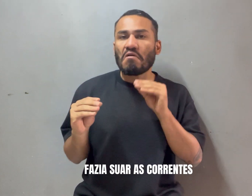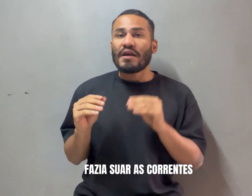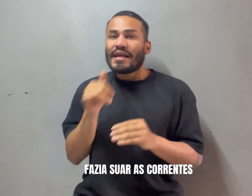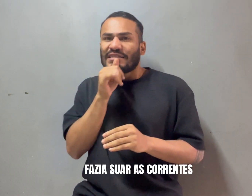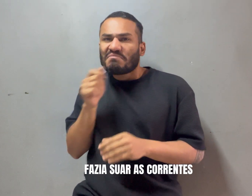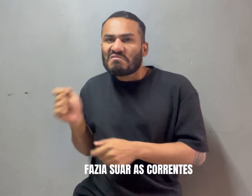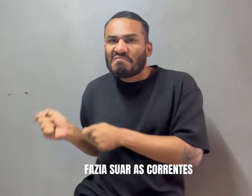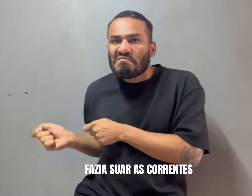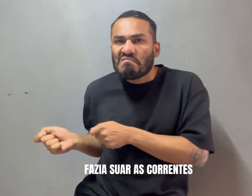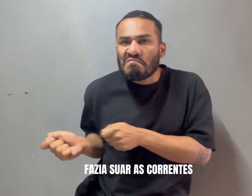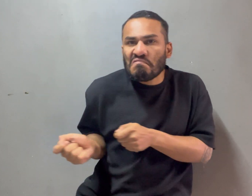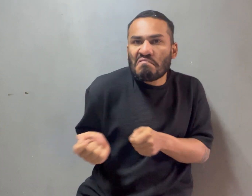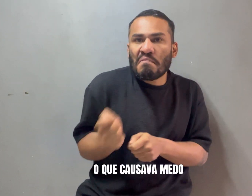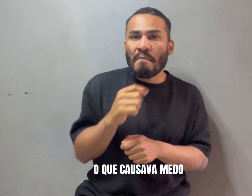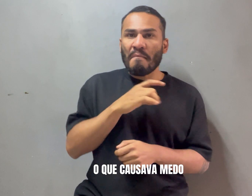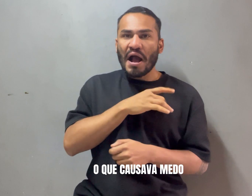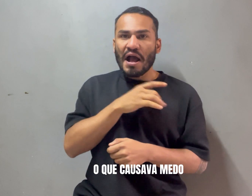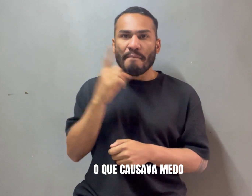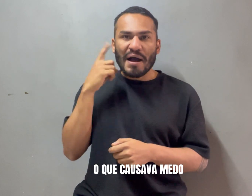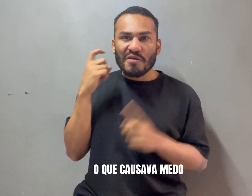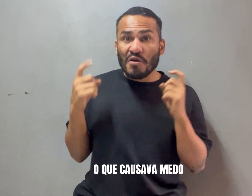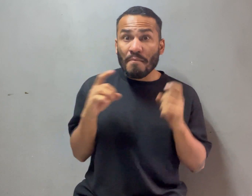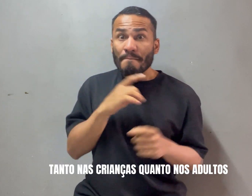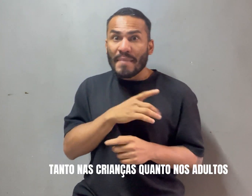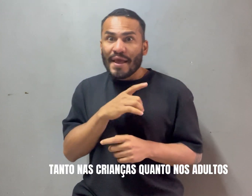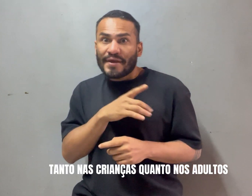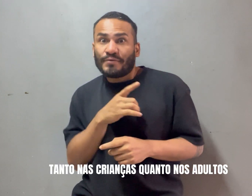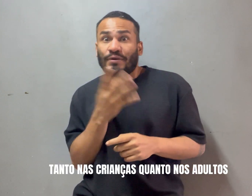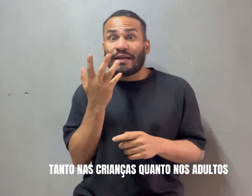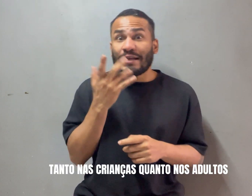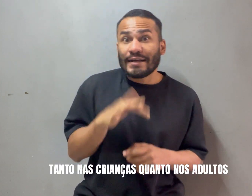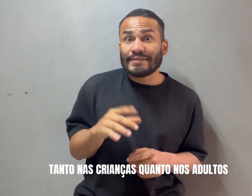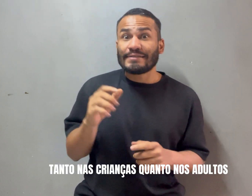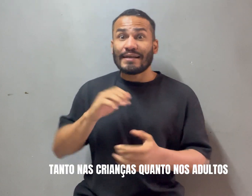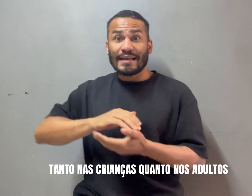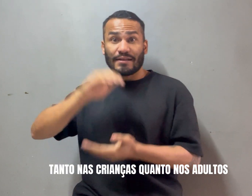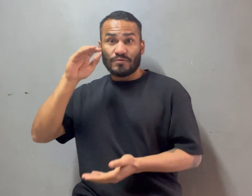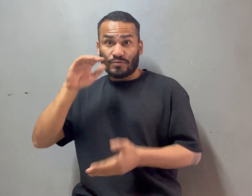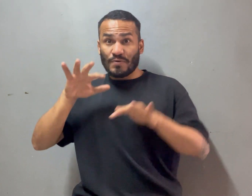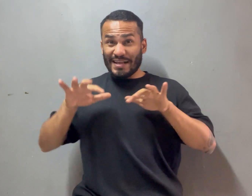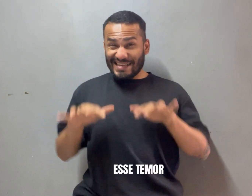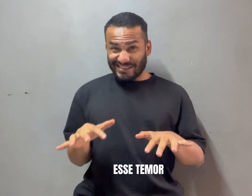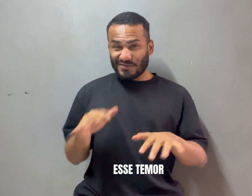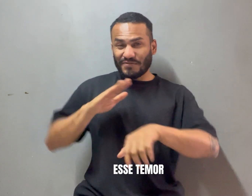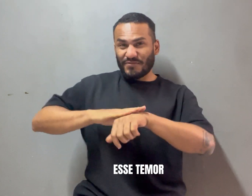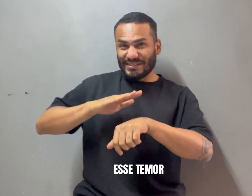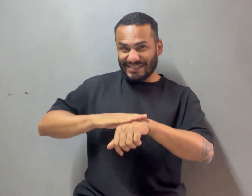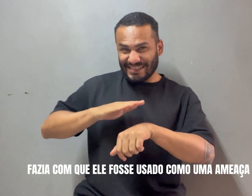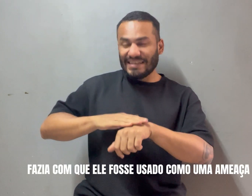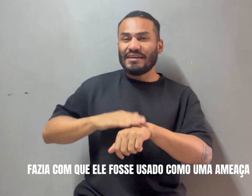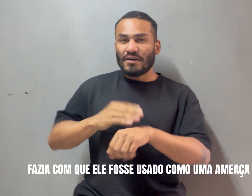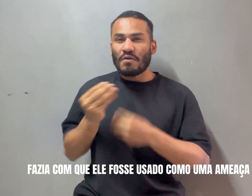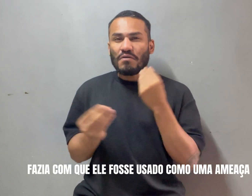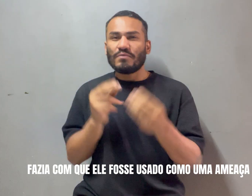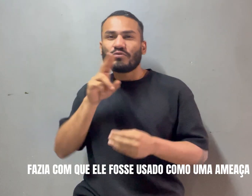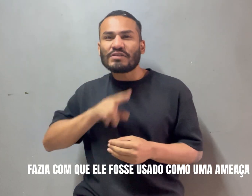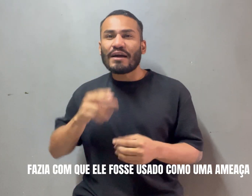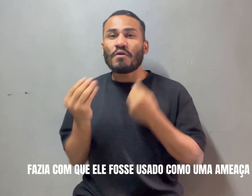fazia soar as correntes, o que causava medo tanto nas crianças quanto nos adultos. Esse temor fazia com que ele fosse usado